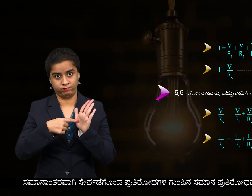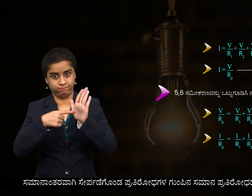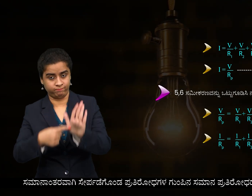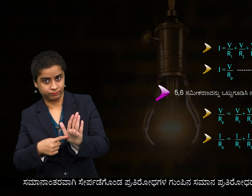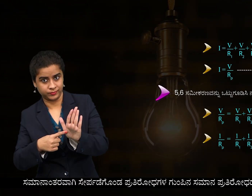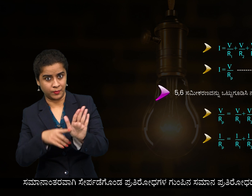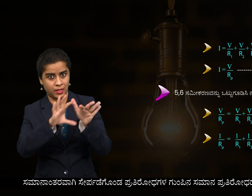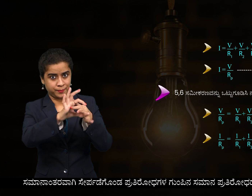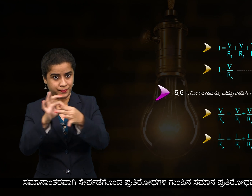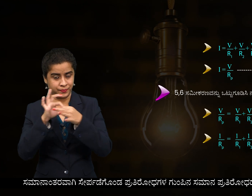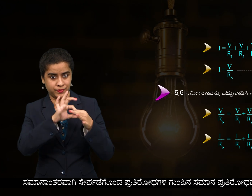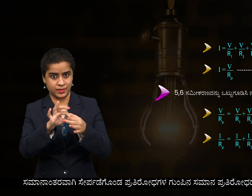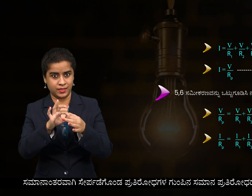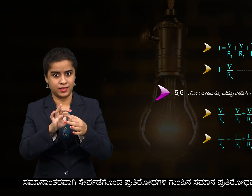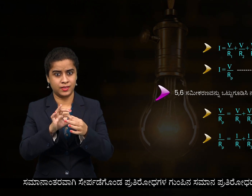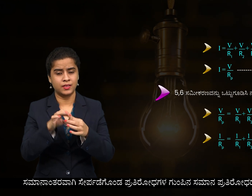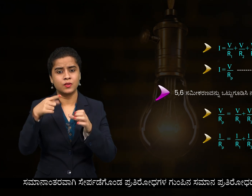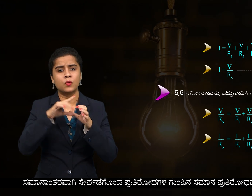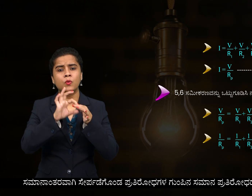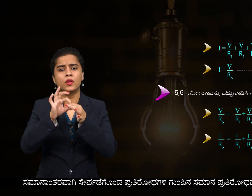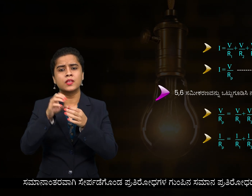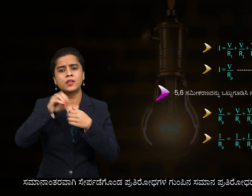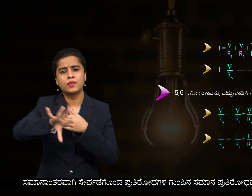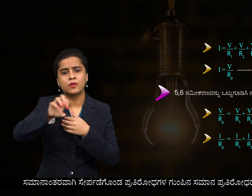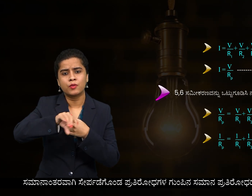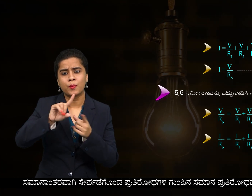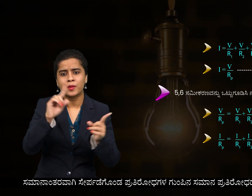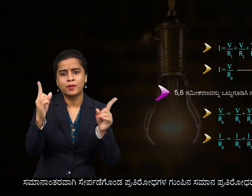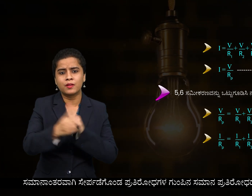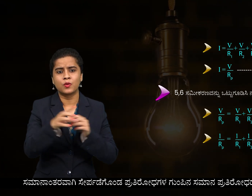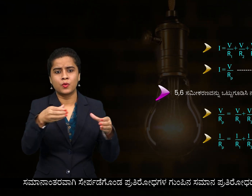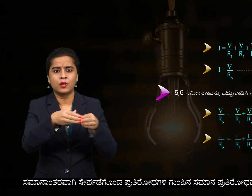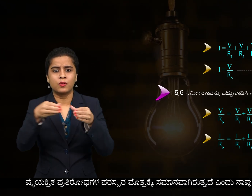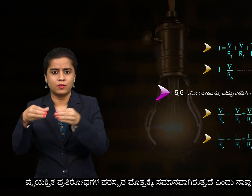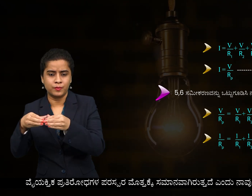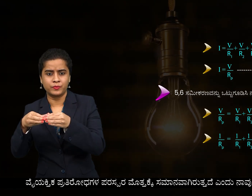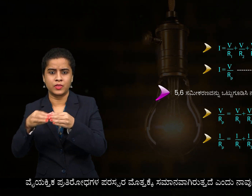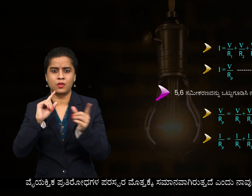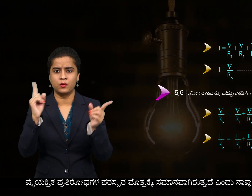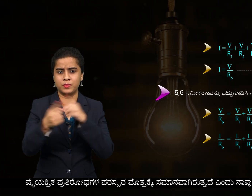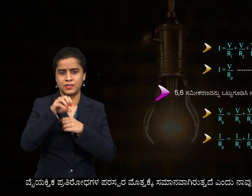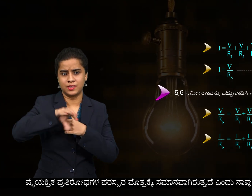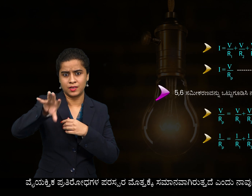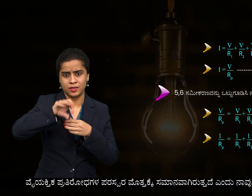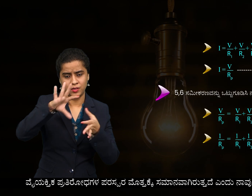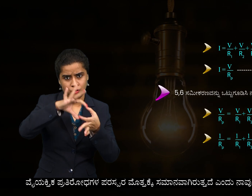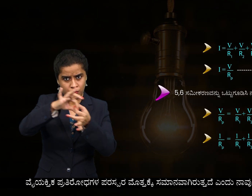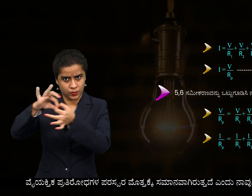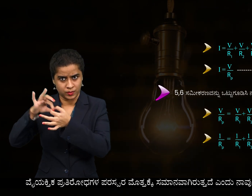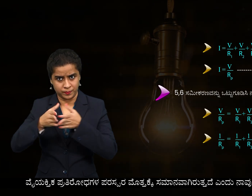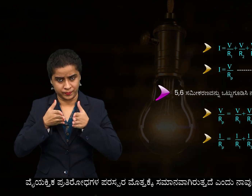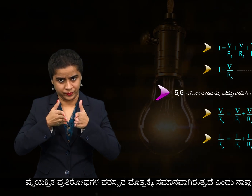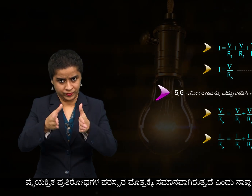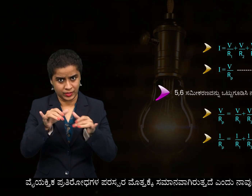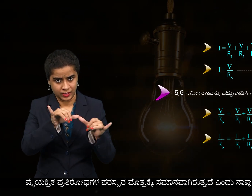ಸೇರ್ಪಡೆಗೊಂಡ ಪ್ರತಿರೋಧಕಗಳ ಗುಂಪಿನ ಸಮಾನ ಪ್ರತಿರೋಧಕ ಪರಸ್ಪರ ಸಂಬಂಧವು ವೈಯಕ್ತಿಕ ಪ್ರತಿರೋಧಗಳ